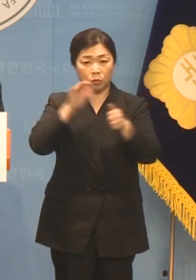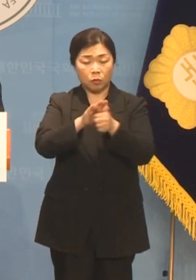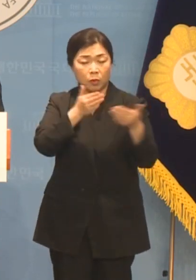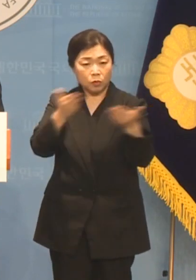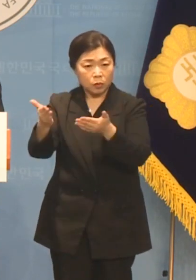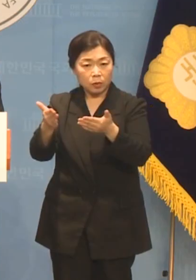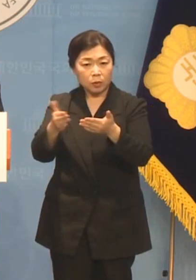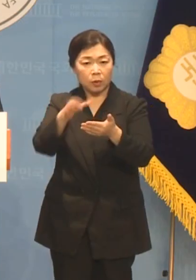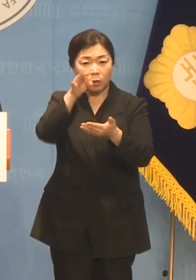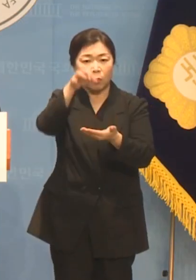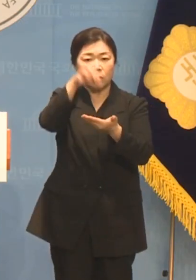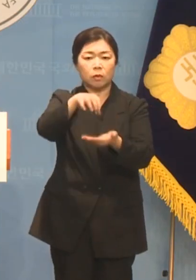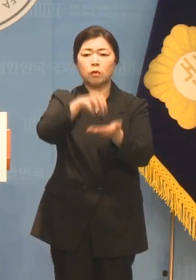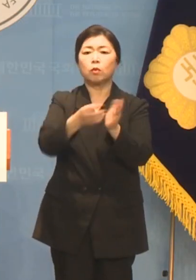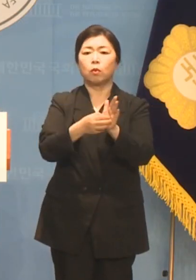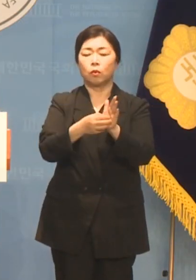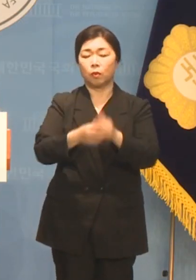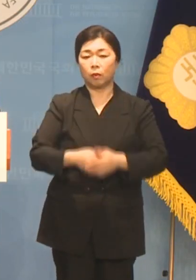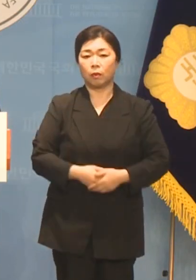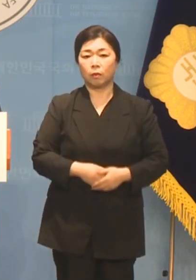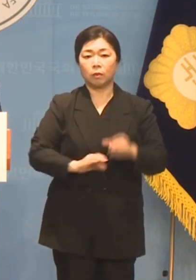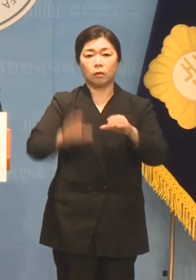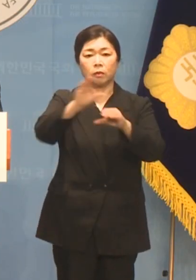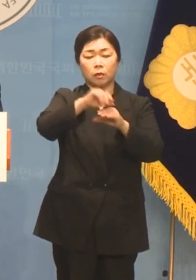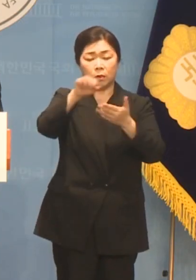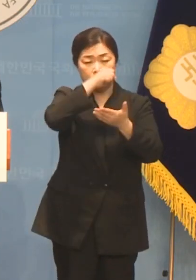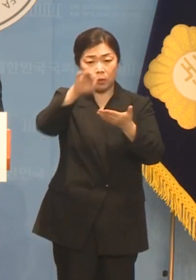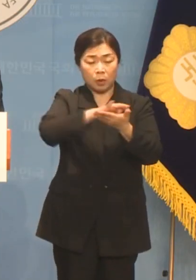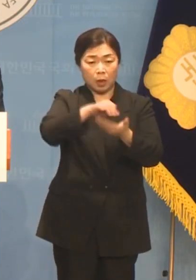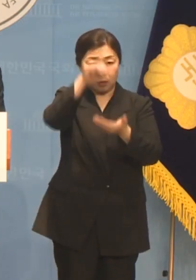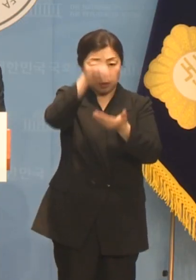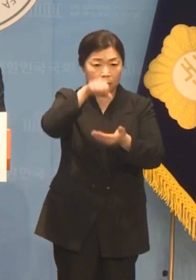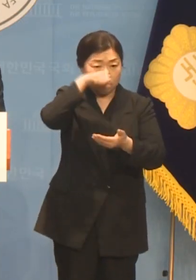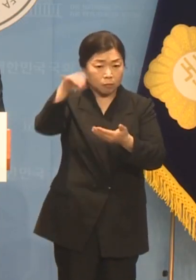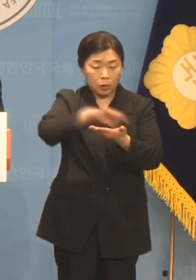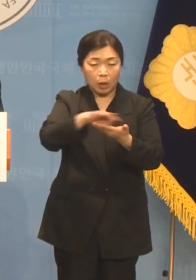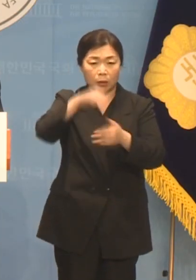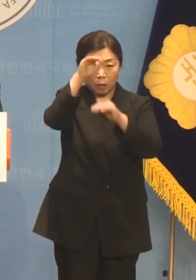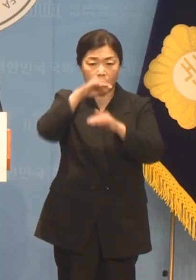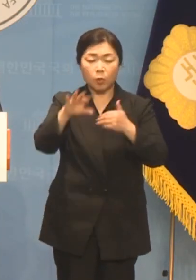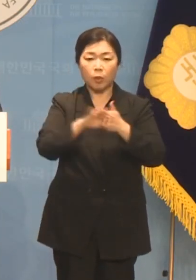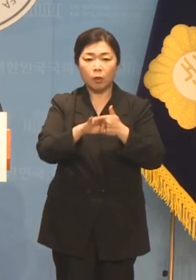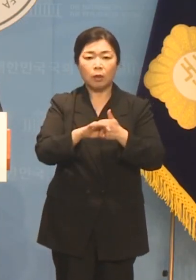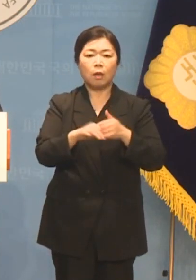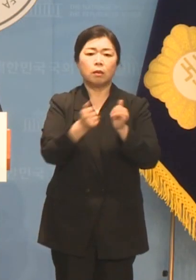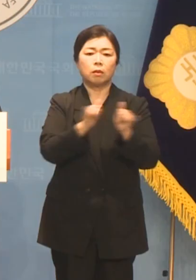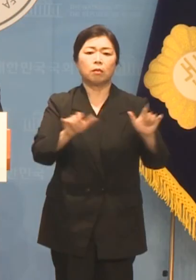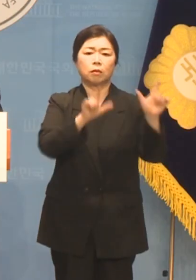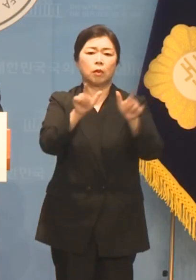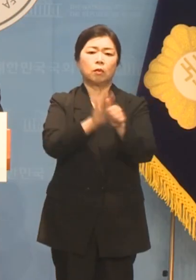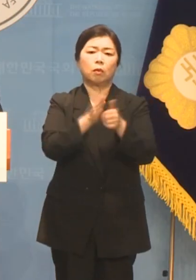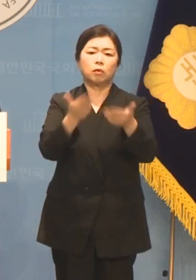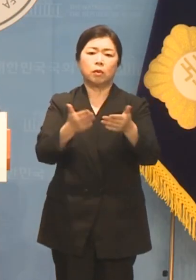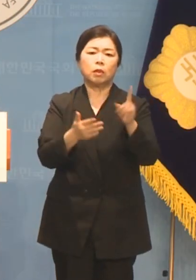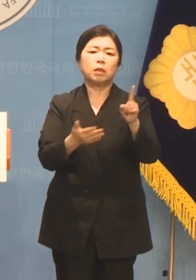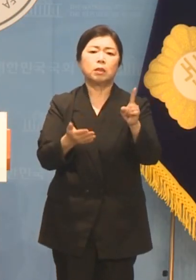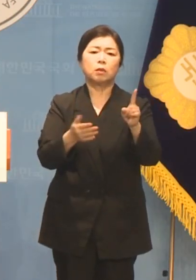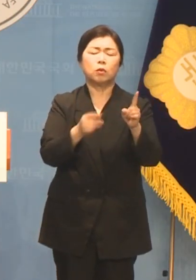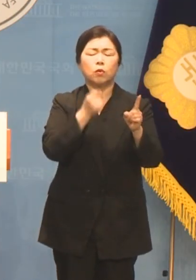있는 크기입니다. 추경안 총량도 턱없이 부족하지만 그 안에도 민생지원 명목 예산은 이것밖에 안